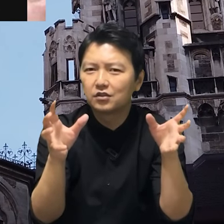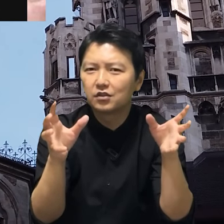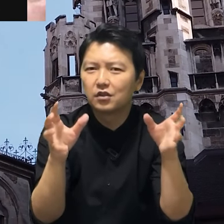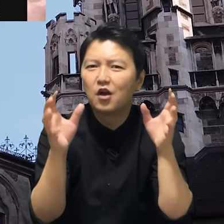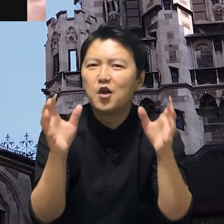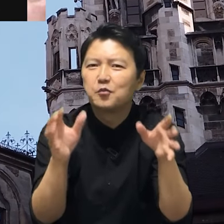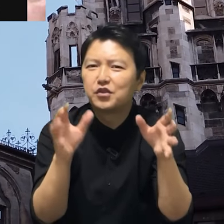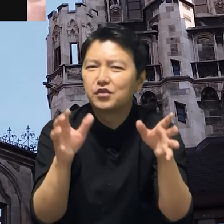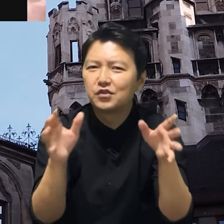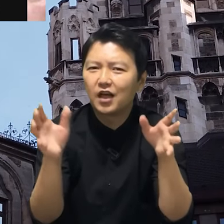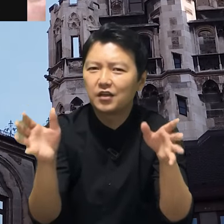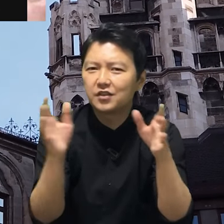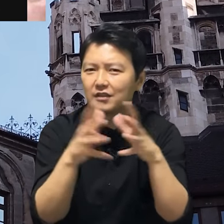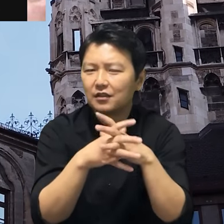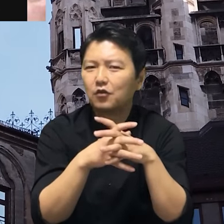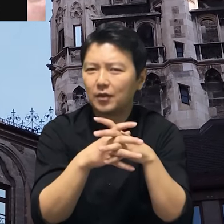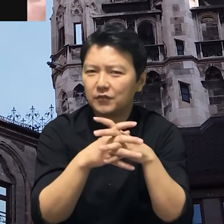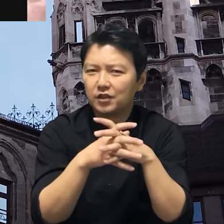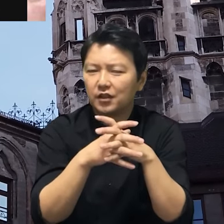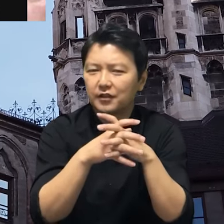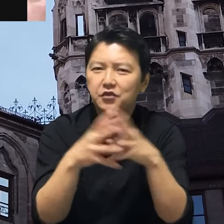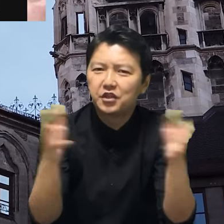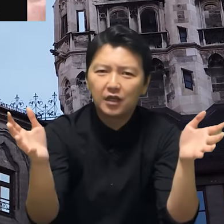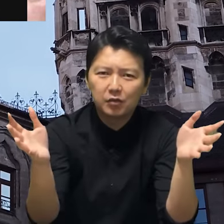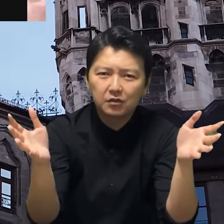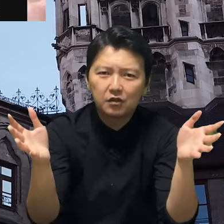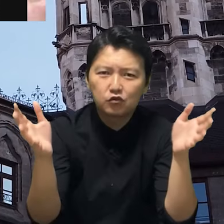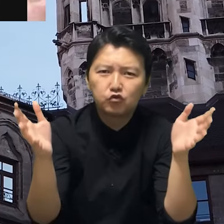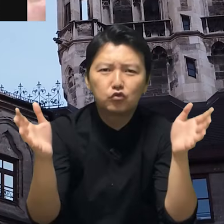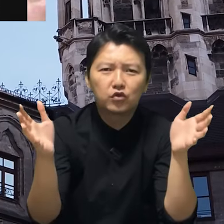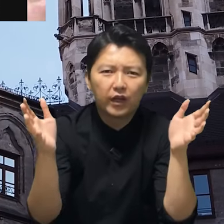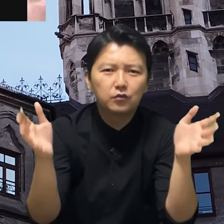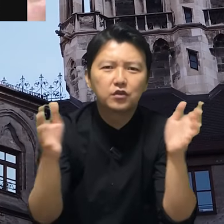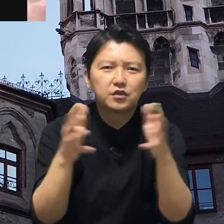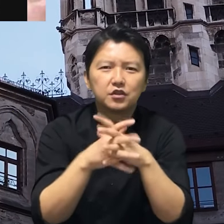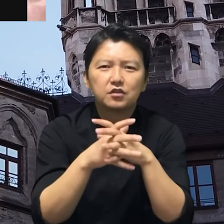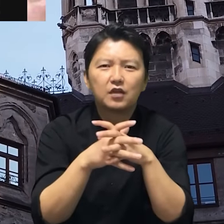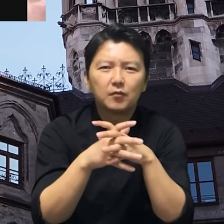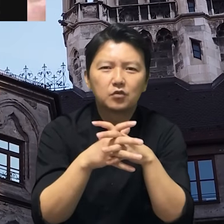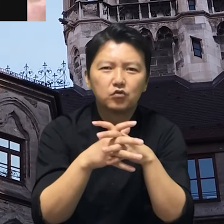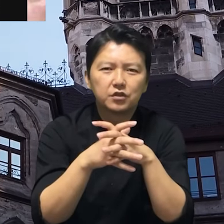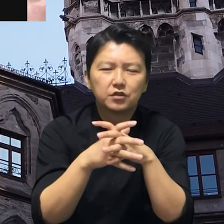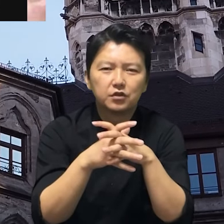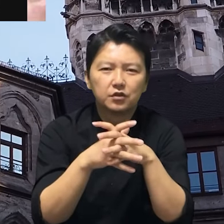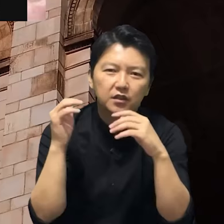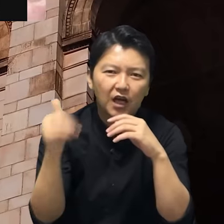써서 비슷하게 찾았다고 합니다. 제가 봤던 중국 대륙에서 찍은 드라마 중에서는